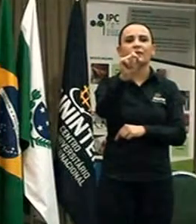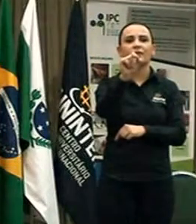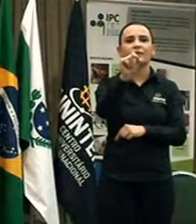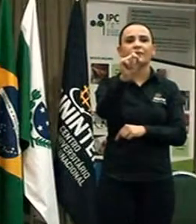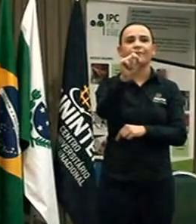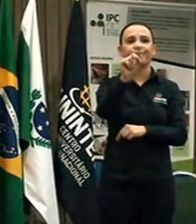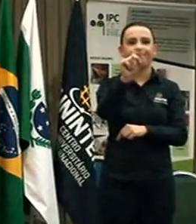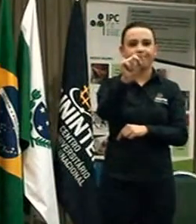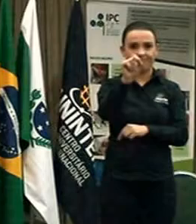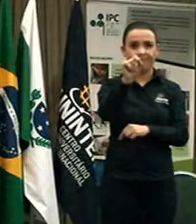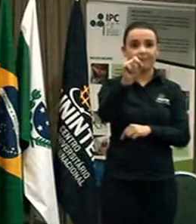nos apropriamos